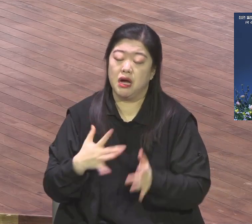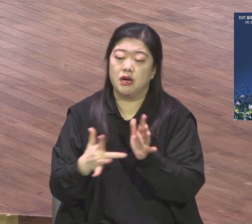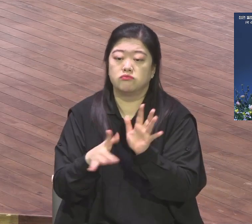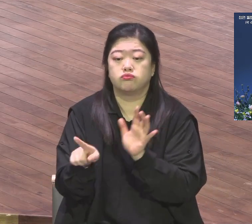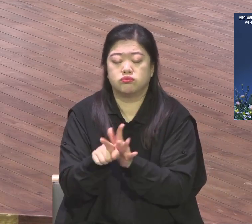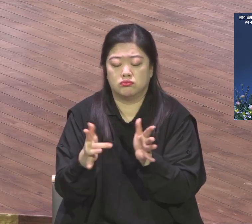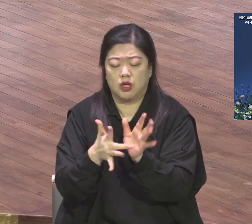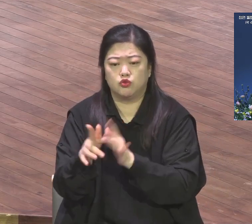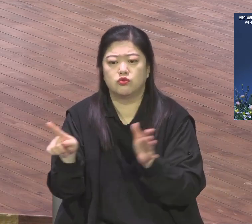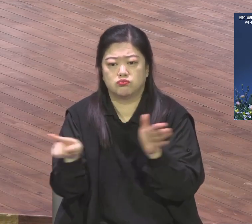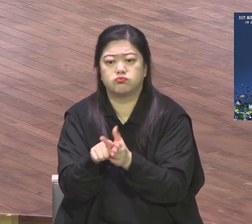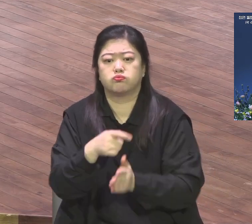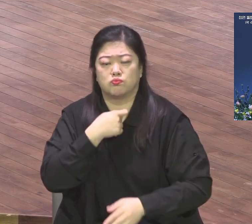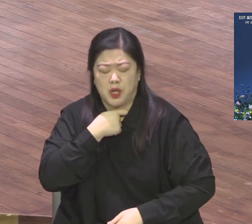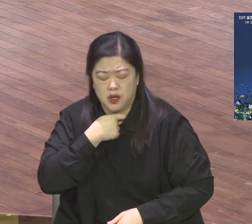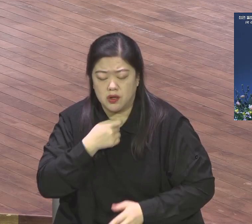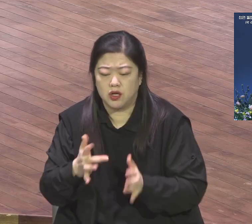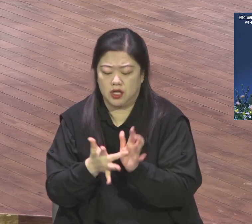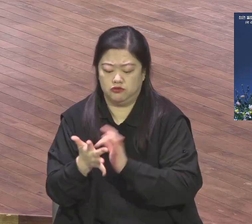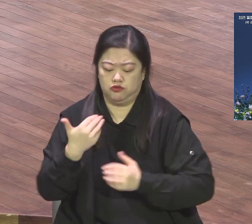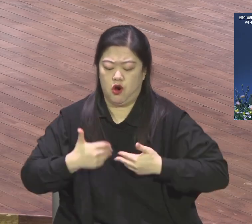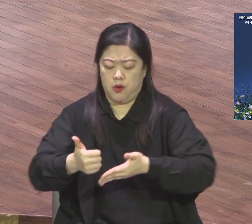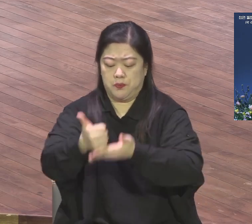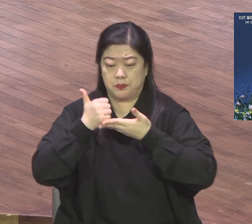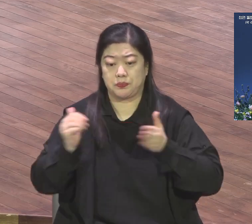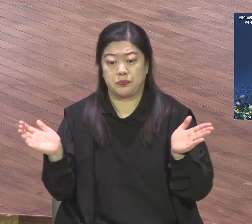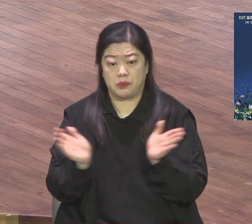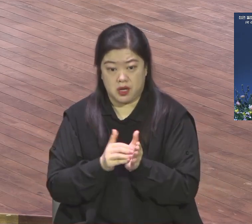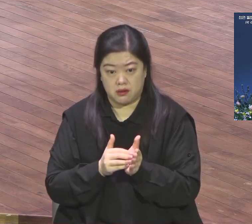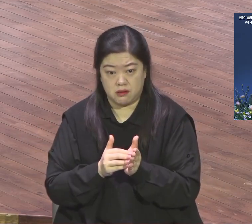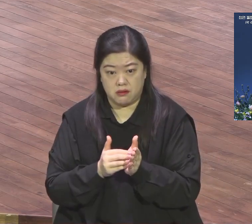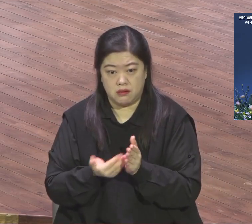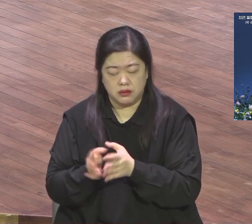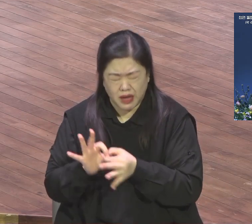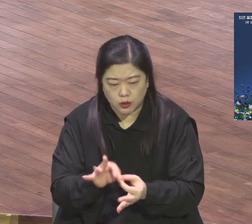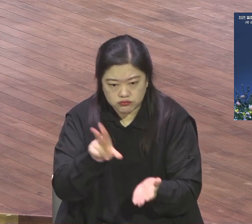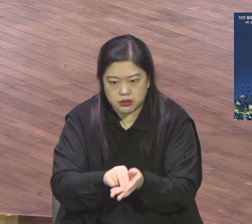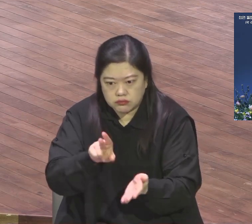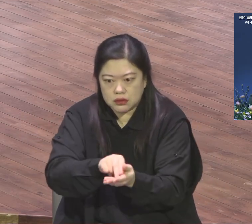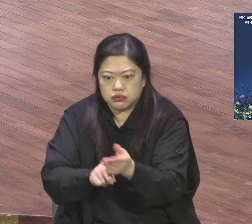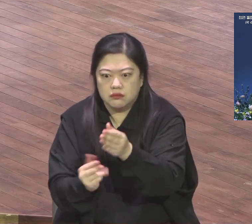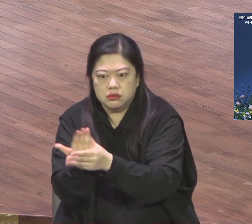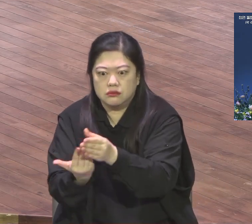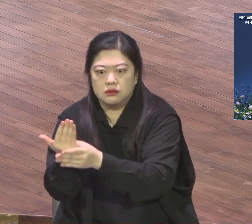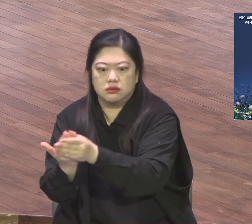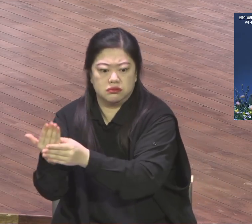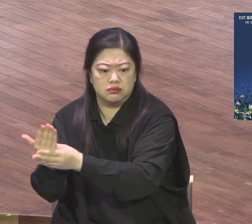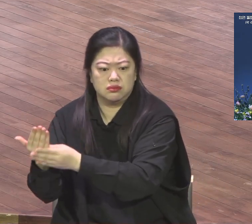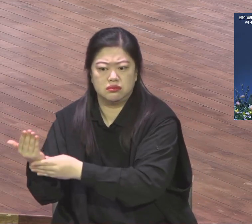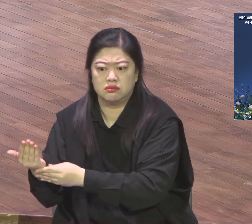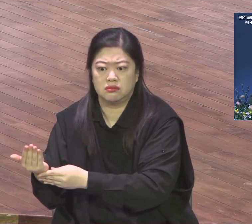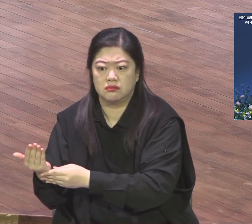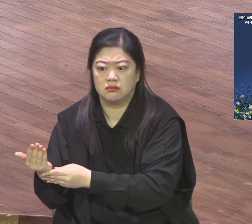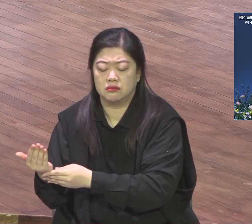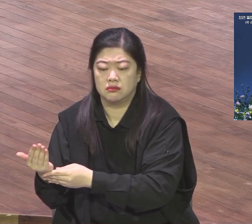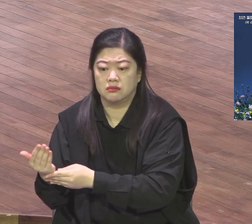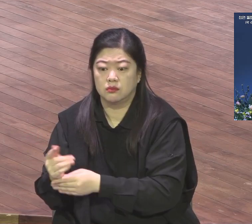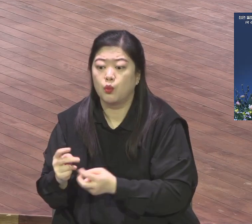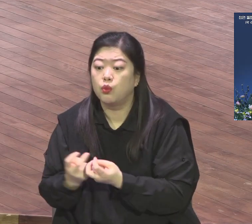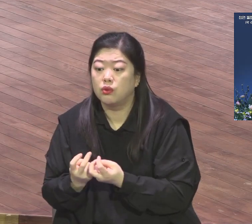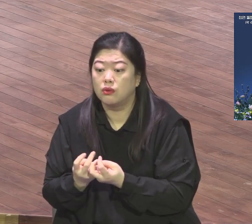그냥 풍랑도 아닌 광풍을 만나버려 그냥 광풍을 만났어. 어떻게